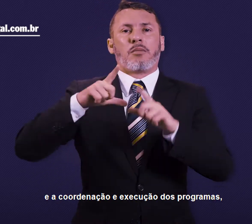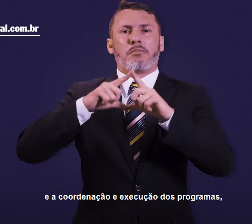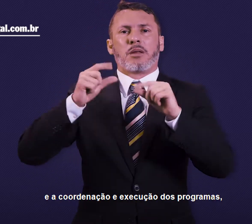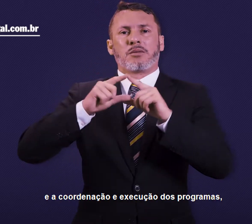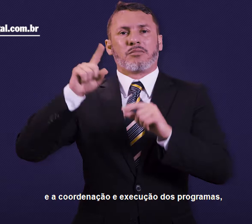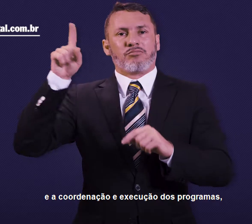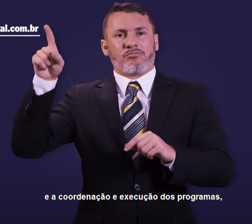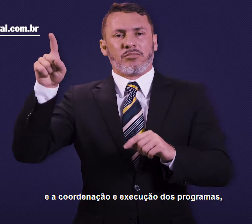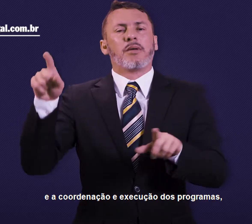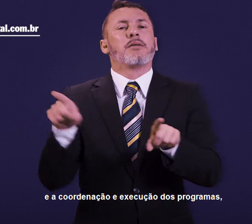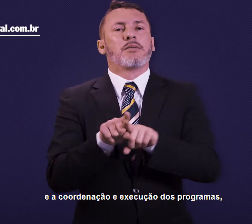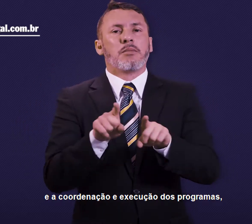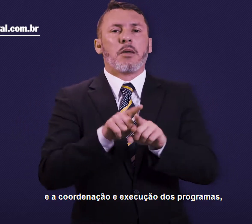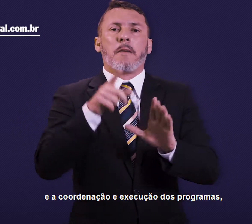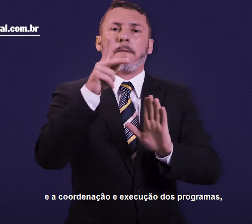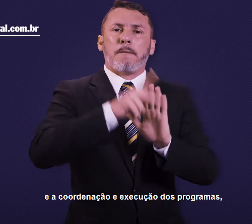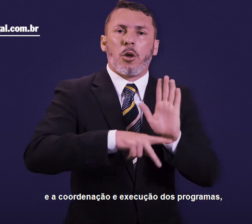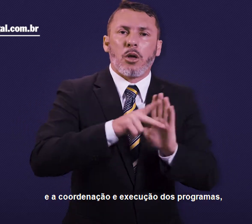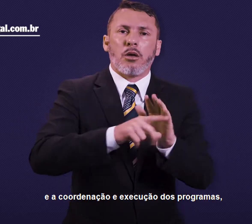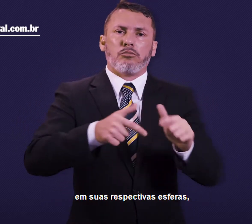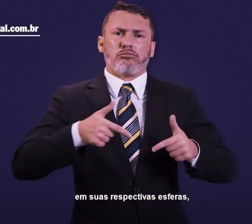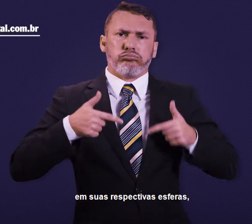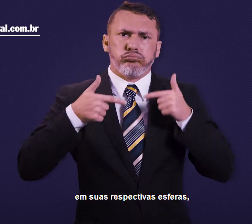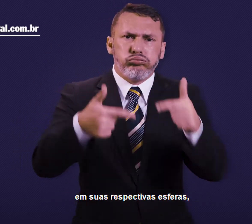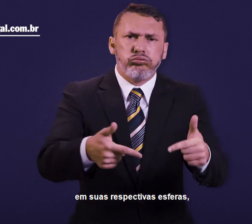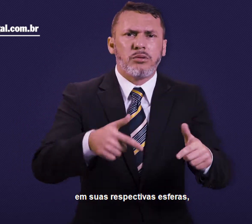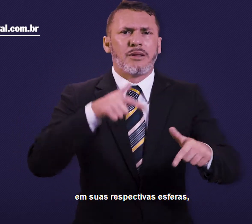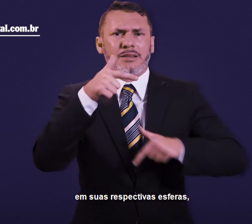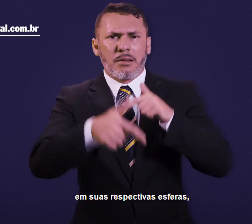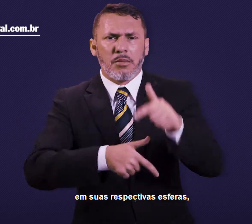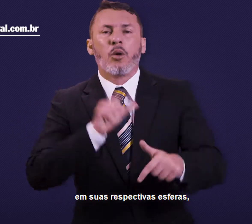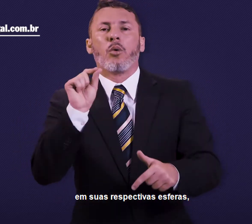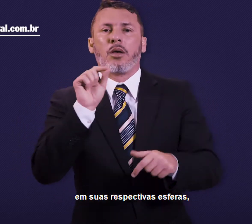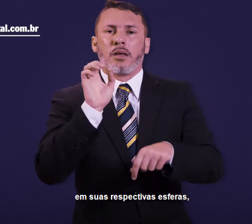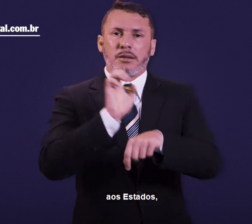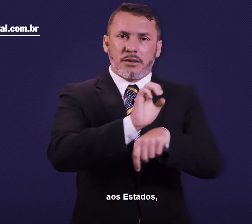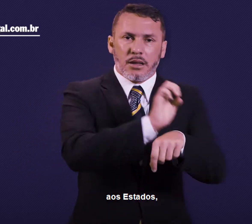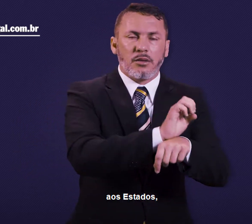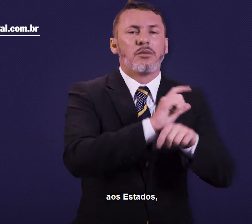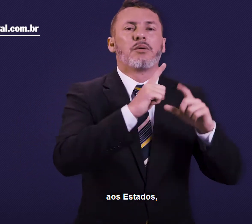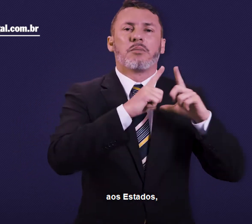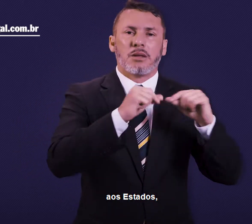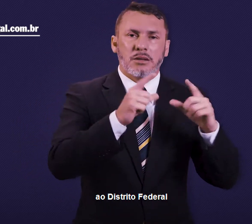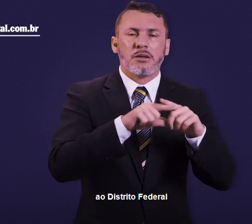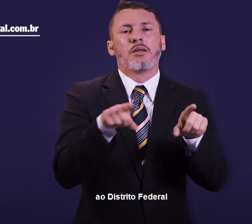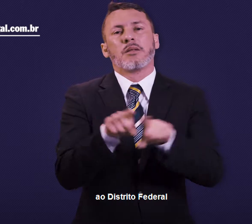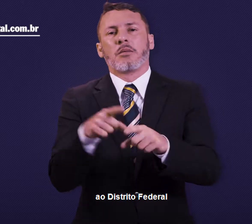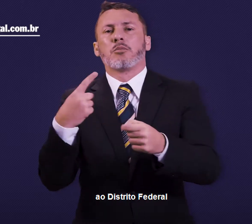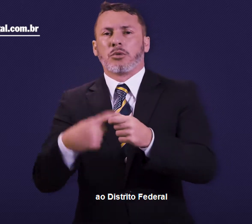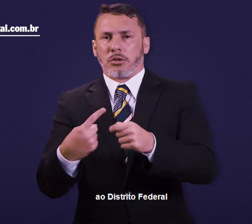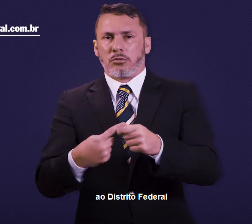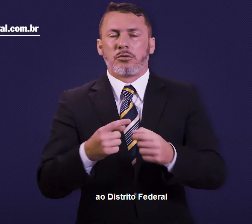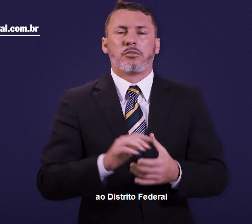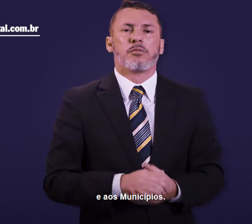a coordenação e execução dos programas, em suas respectivas esferas, aos estados, ao Distrito Federal e